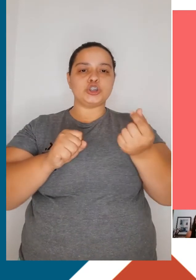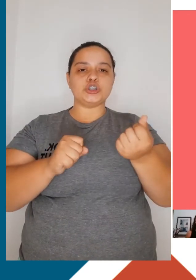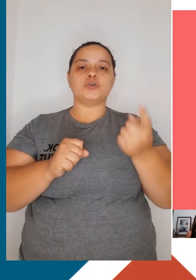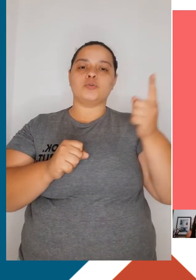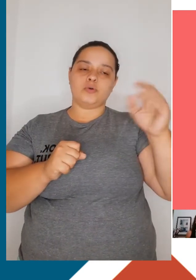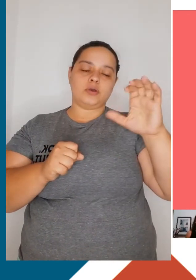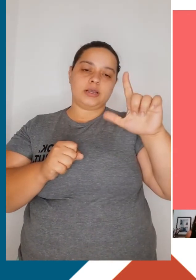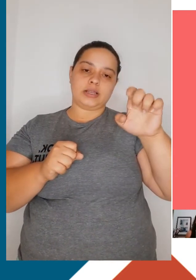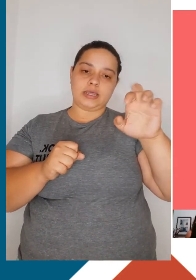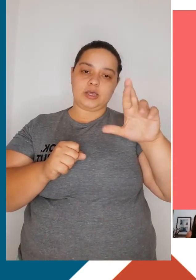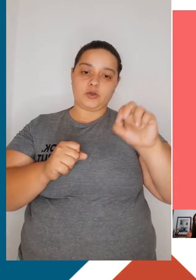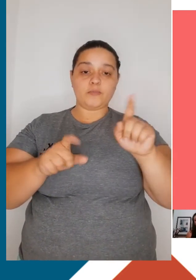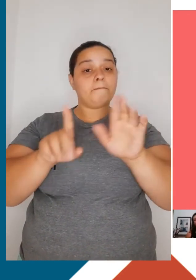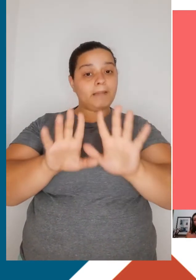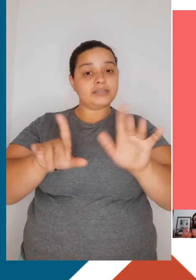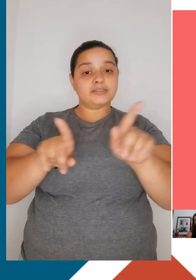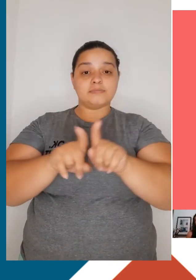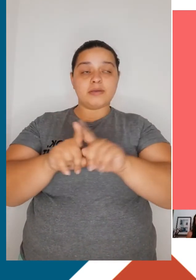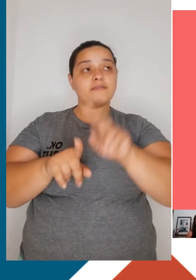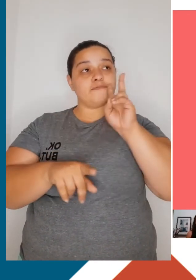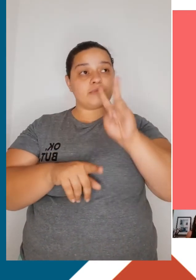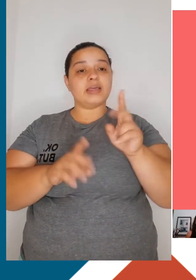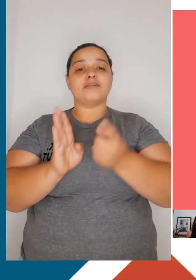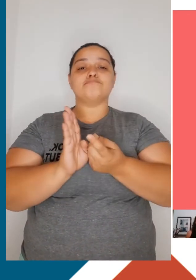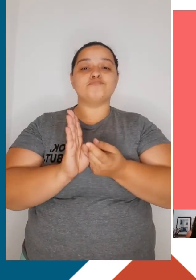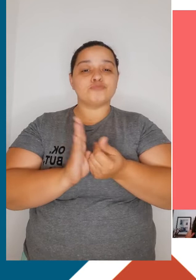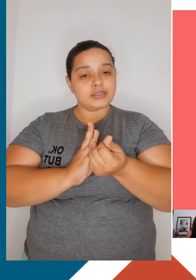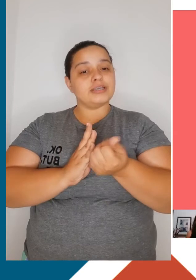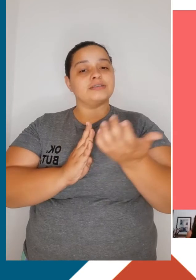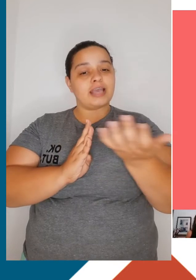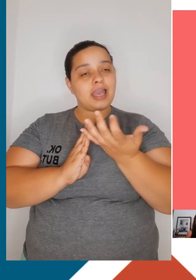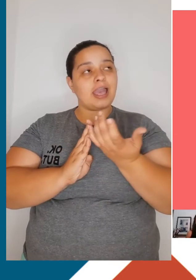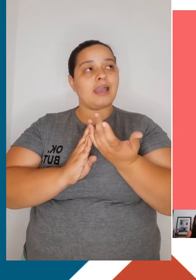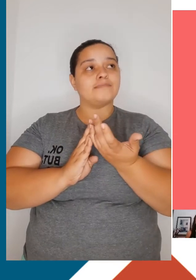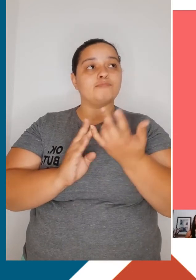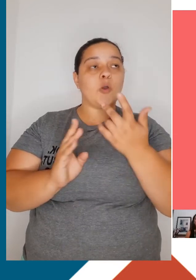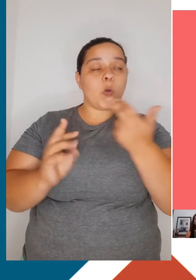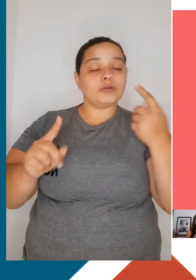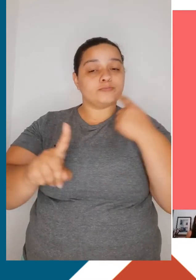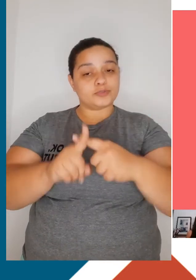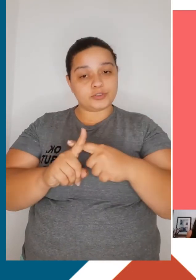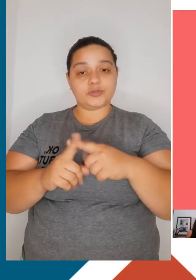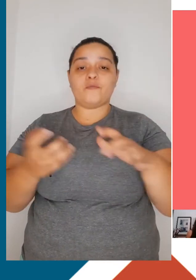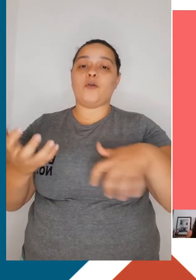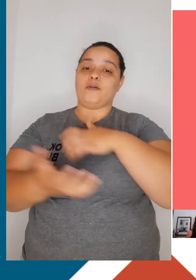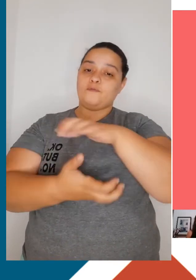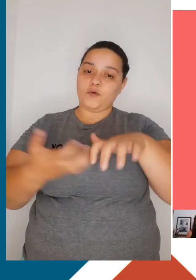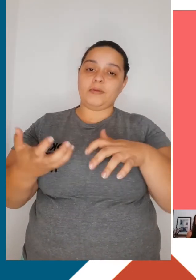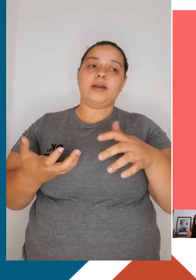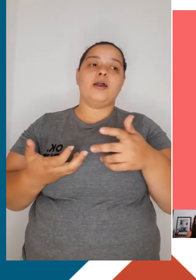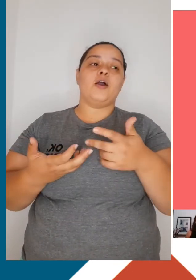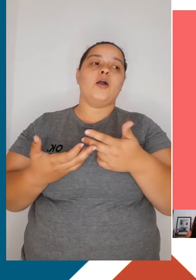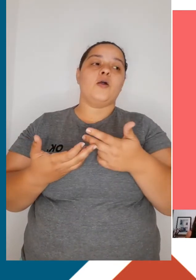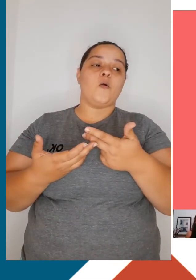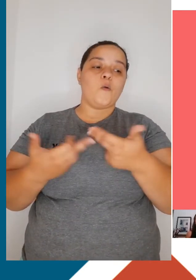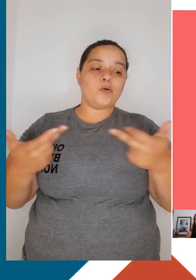também reafirma, né, os direitos de interesse das classes burguesas aí do processo revolucionário, como a reafirmação do direito à propriedade